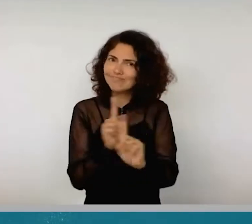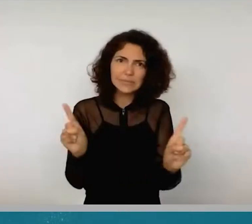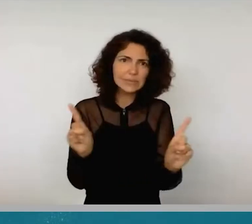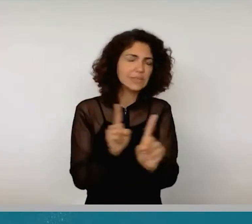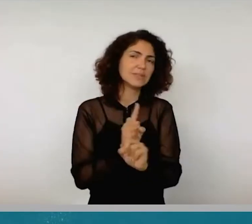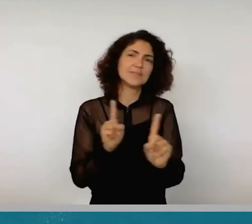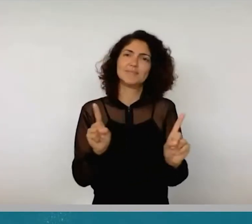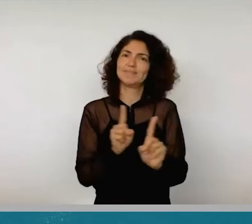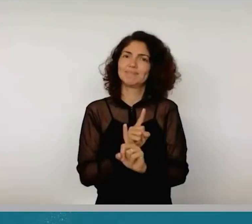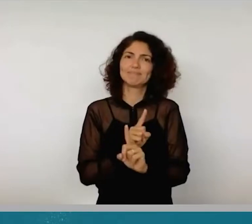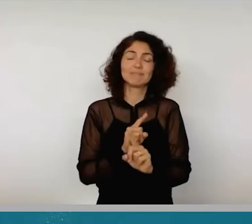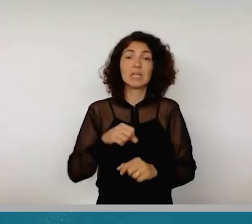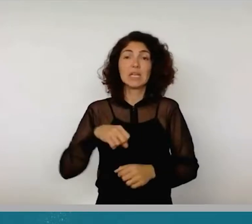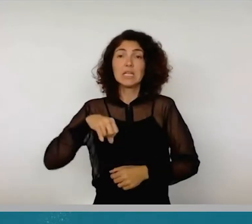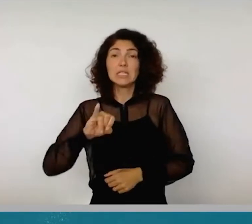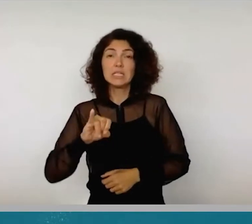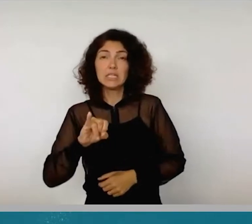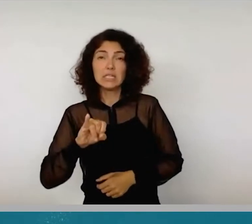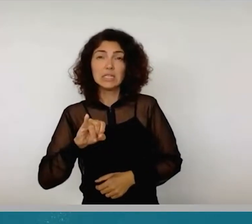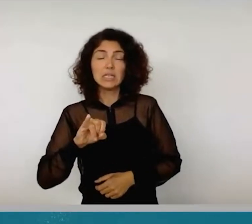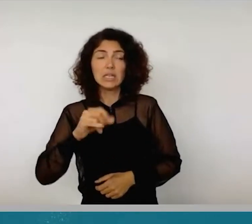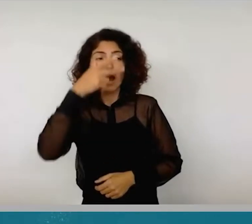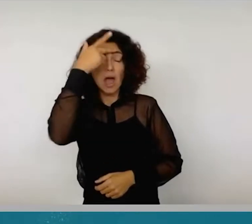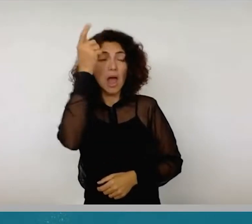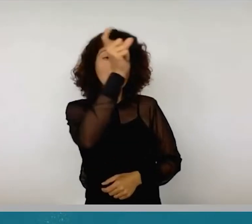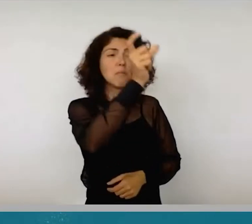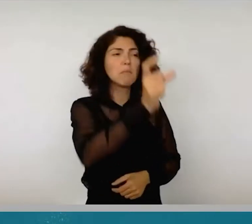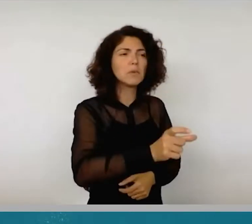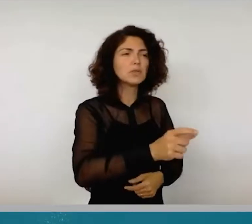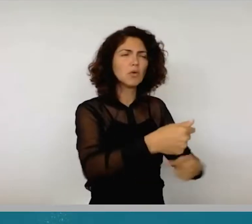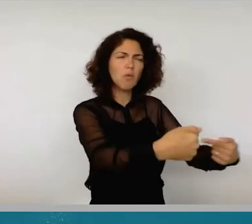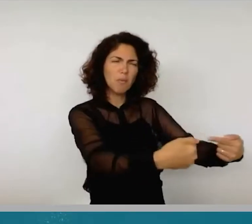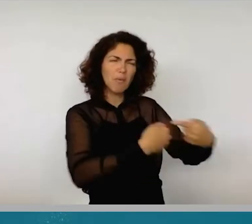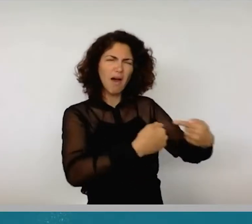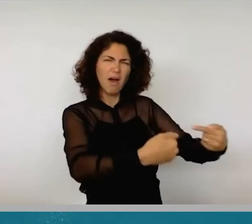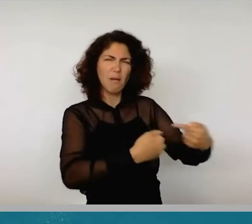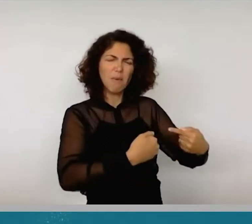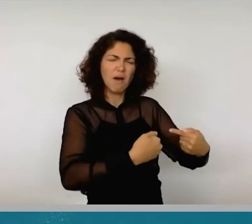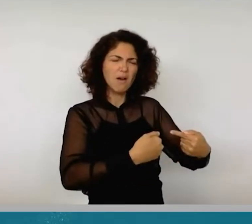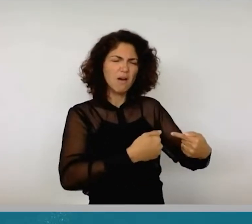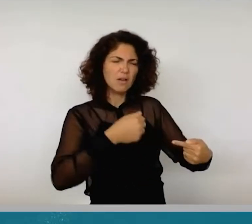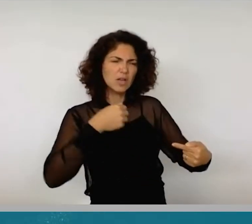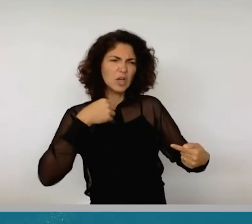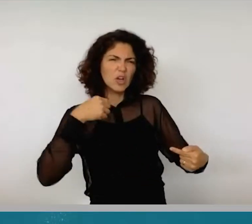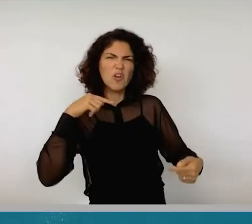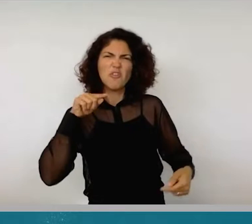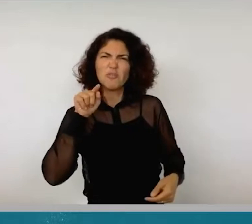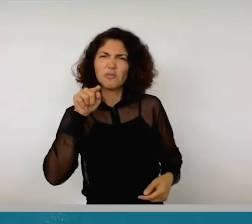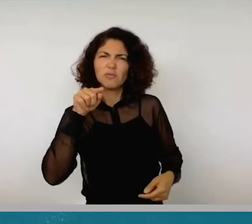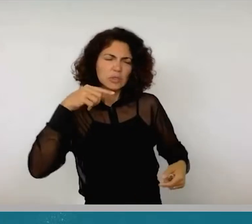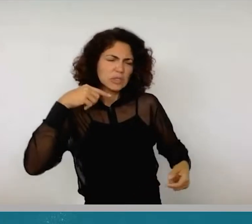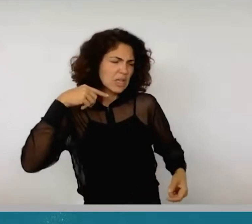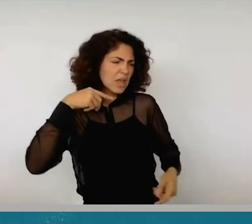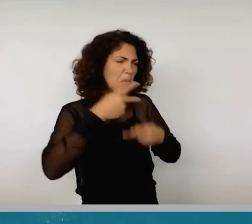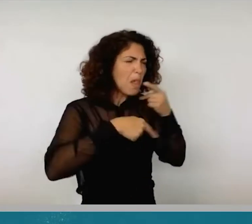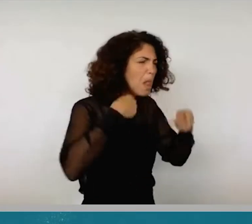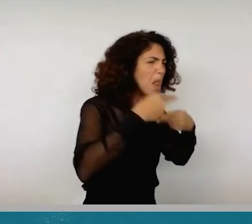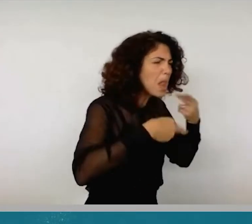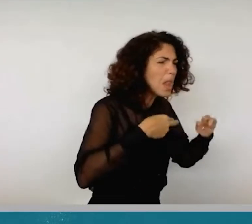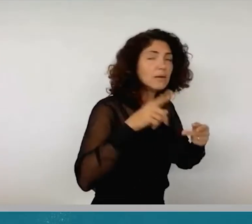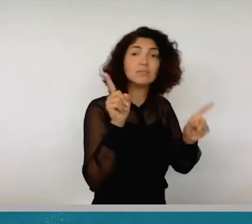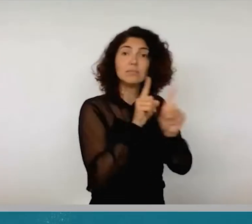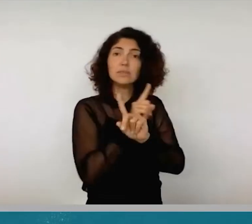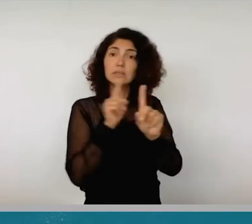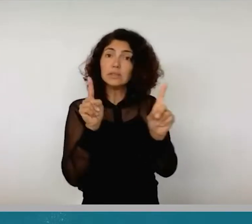Também a outra, e ao que quer demandar contigo, tirar-lhe a túnica, deixa-lhe também